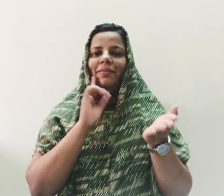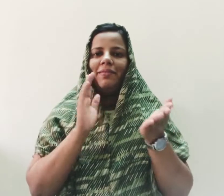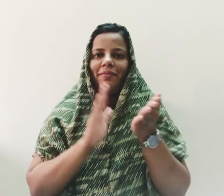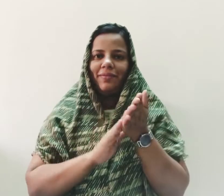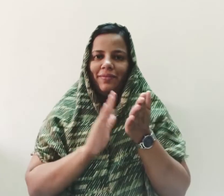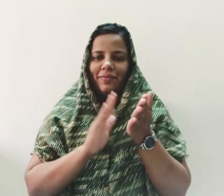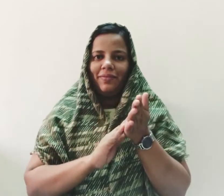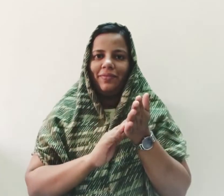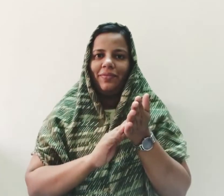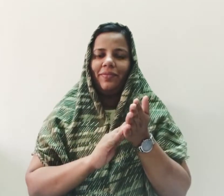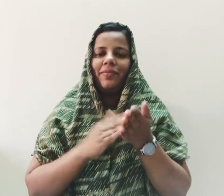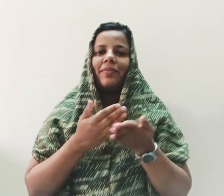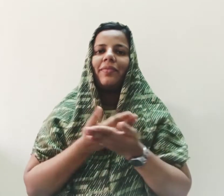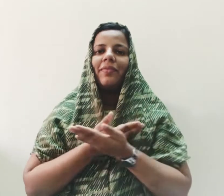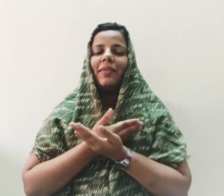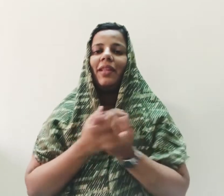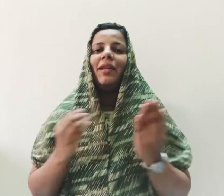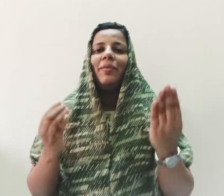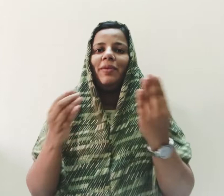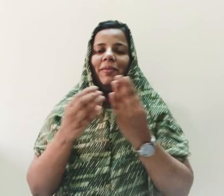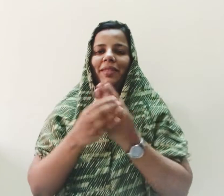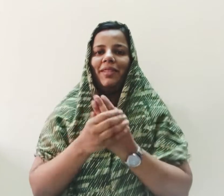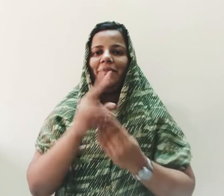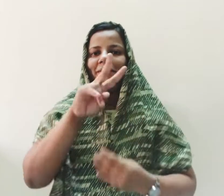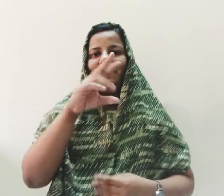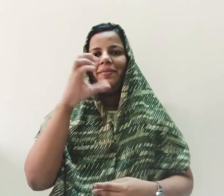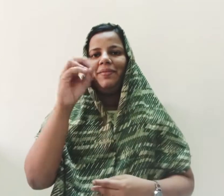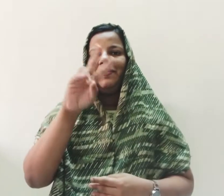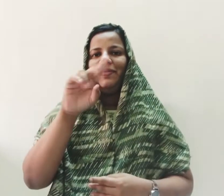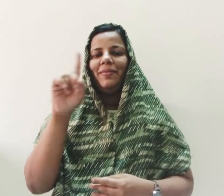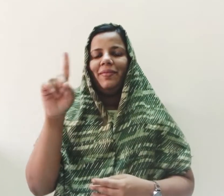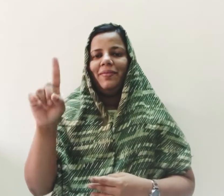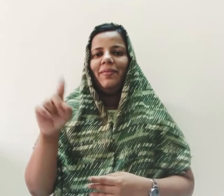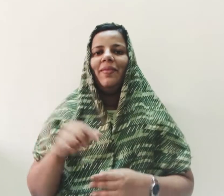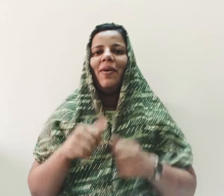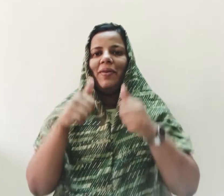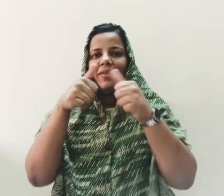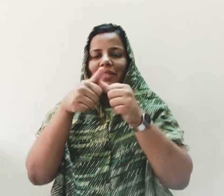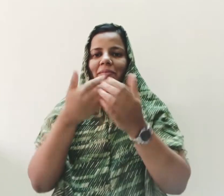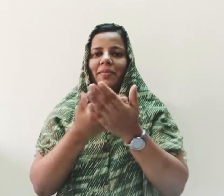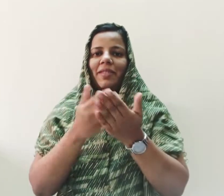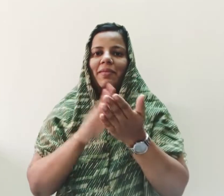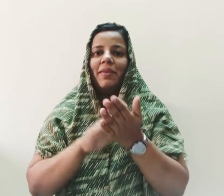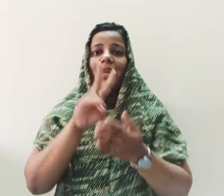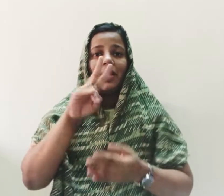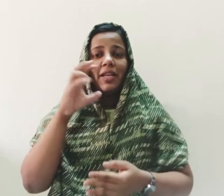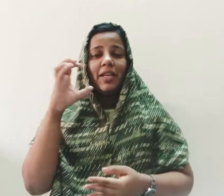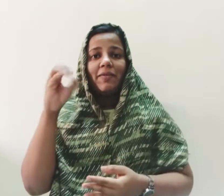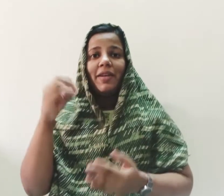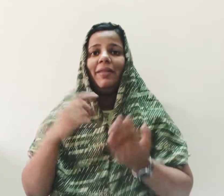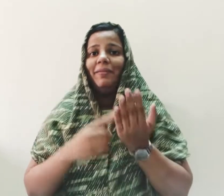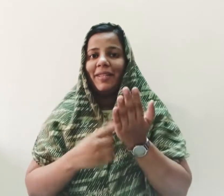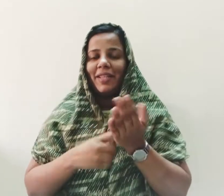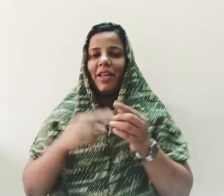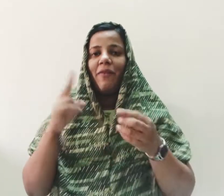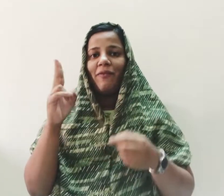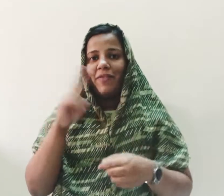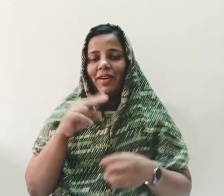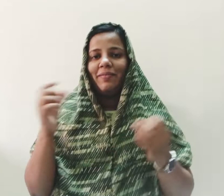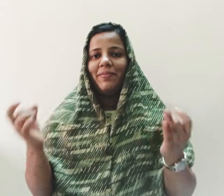പ്രഭാതത്തിൽ വാഴ്ത്തപ്പെടുമാറാകട്ടെ. പ്രിയപ്പെട്ട ദൈവമക്കളെ, നമുക്ക് ഒരുമിച്ച് 2021 ഓഗസ്റ്റ് മാസം 20-ാം തീയതി ആമേൻ വെള്ളിയാഴ്ച പ്രഭാതത്തിൽ